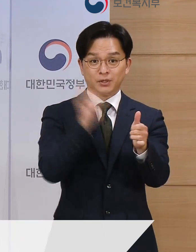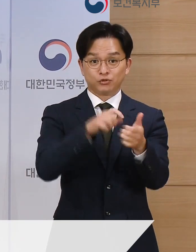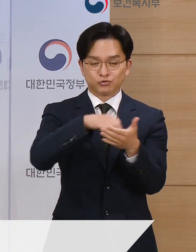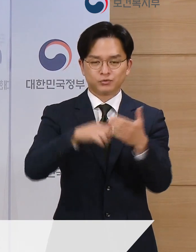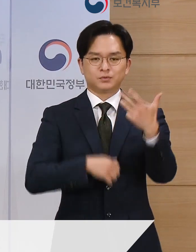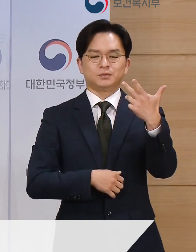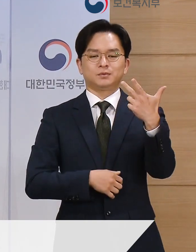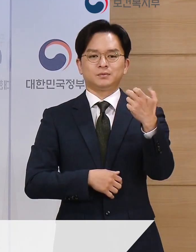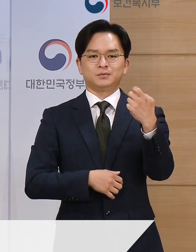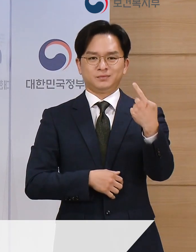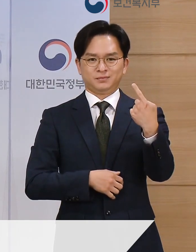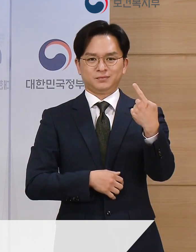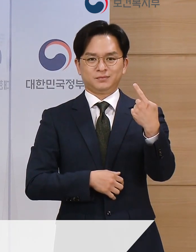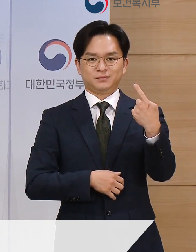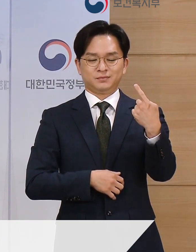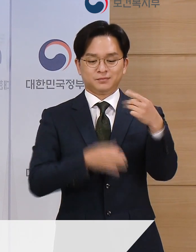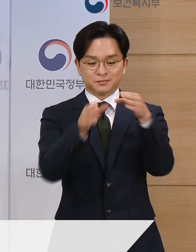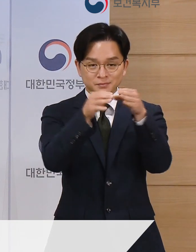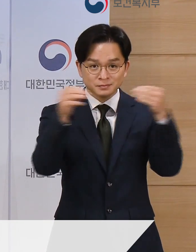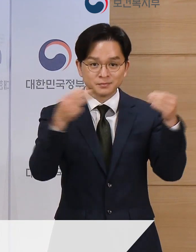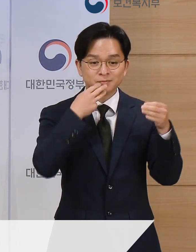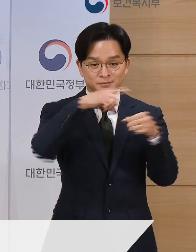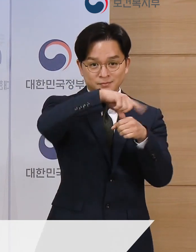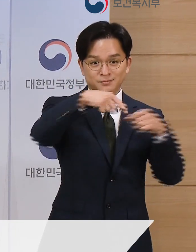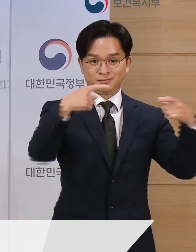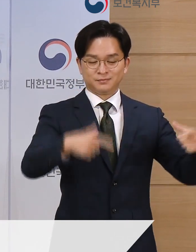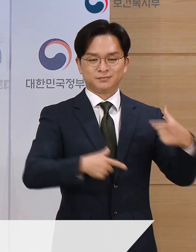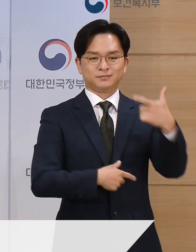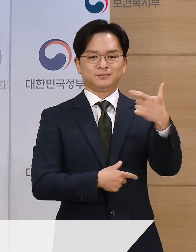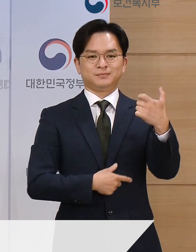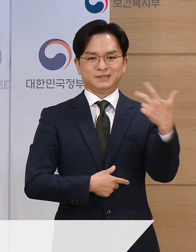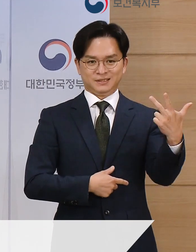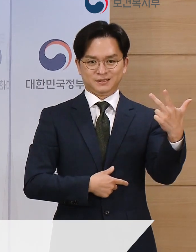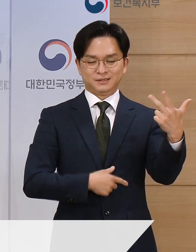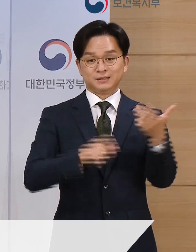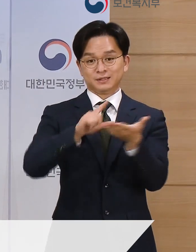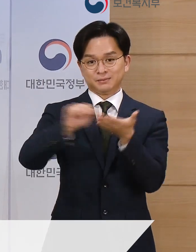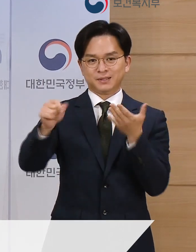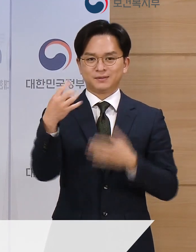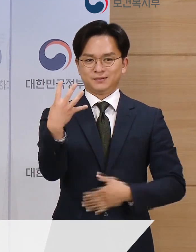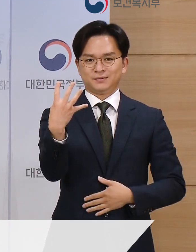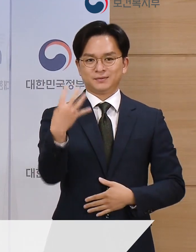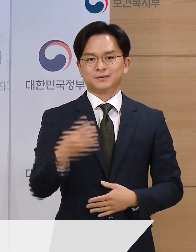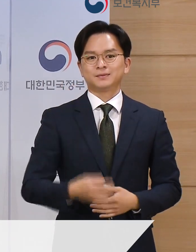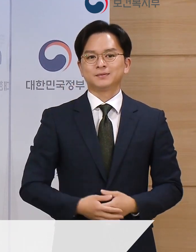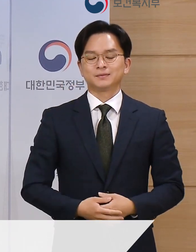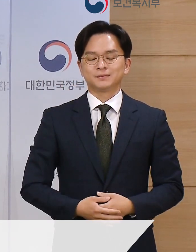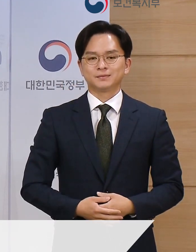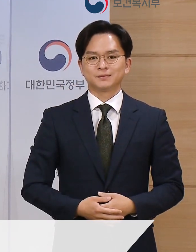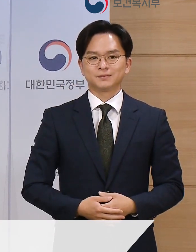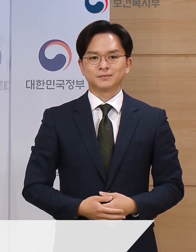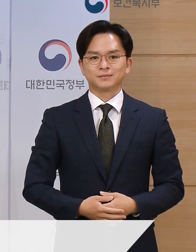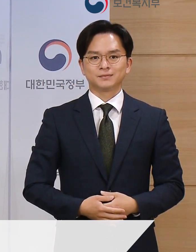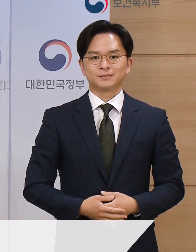71명입니다. 수도권의 환자는 67명이고 비수도권은